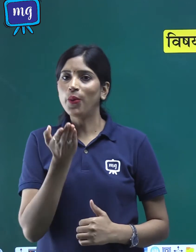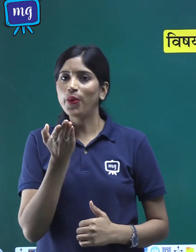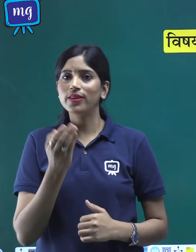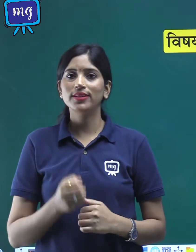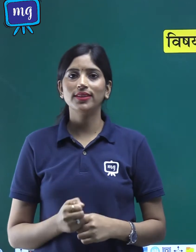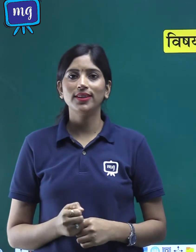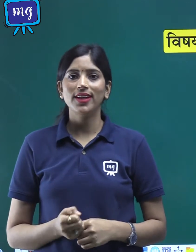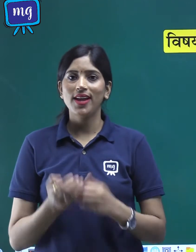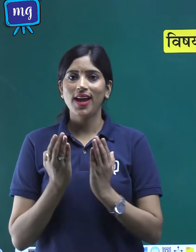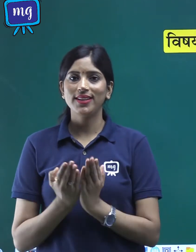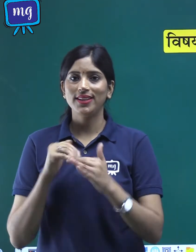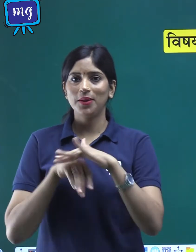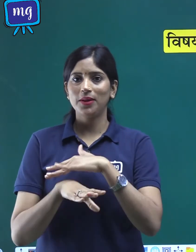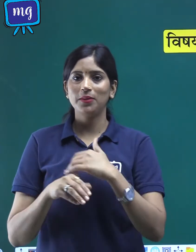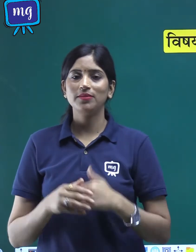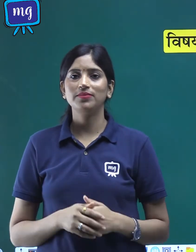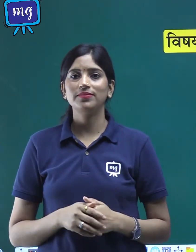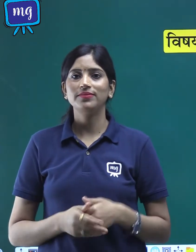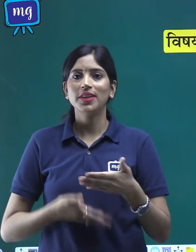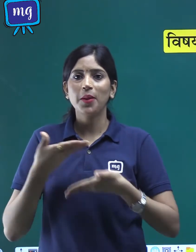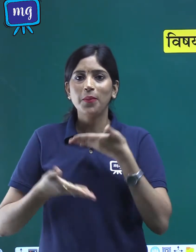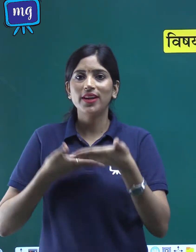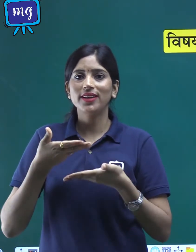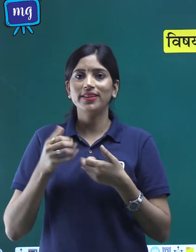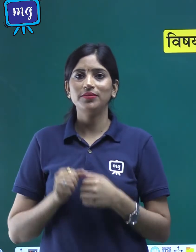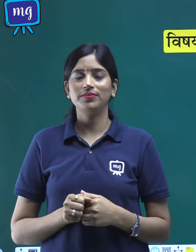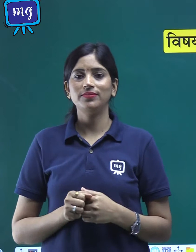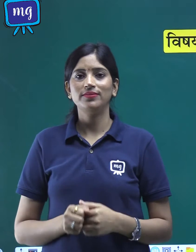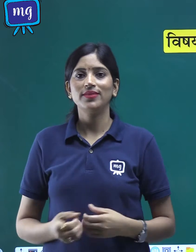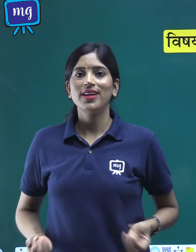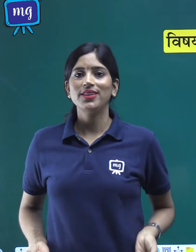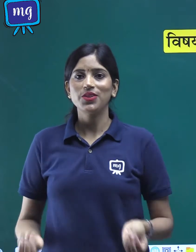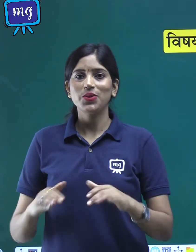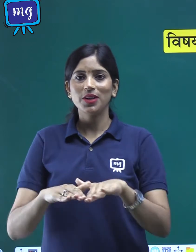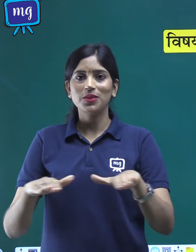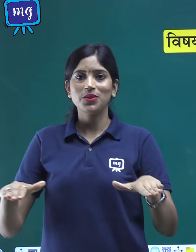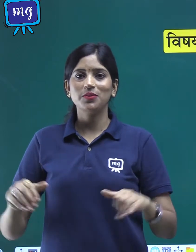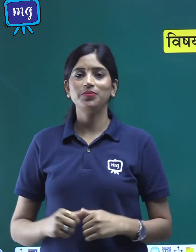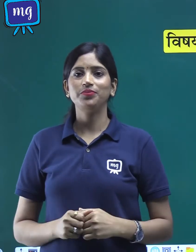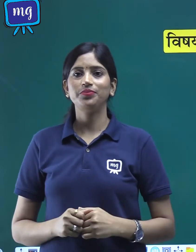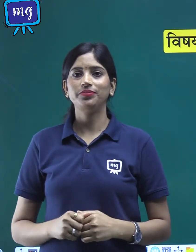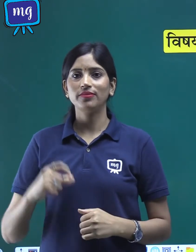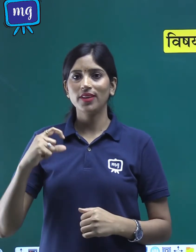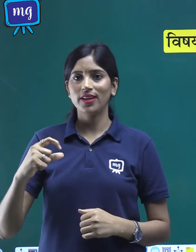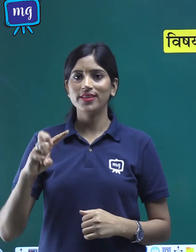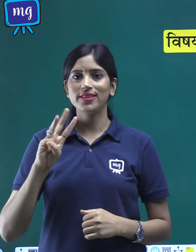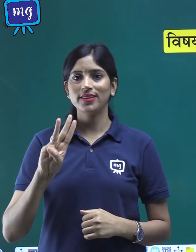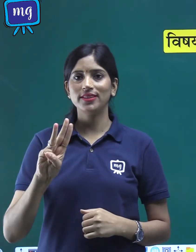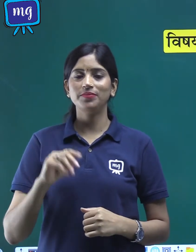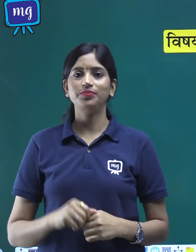पर्यावरण अध्ययन के बारे में पढ़ाएंगे। शुरू करें बच्चों। कक्षा